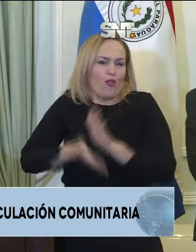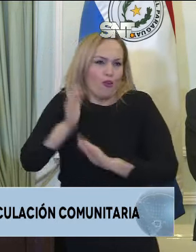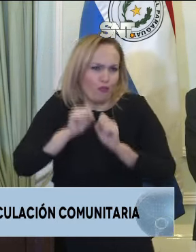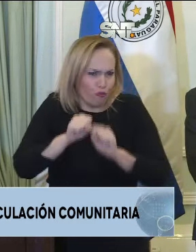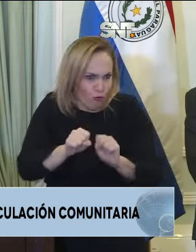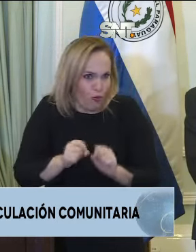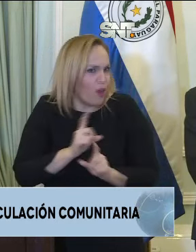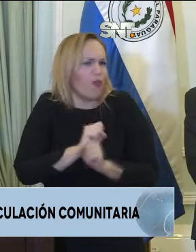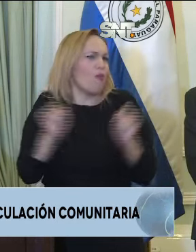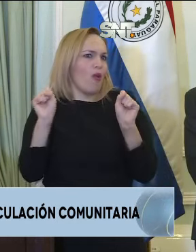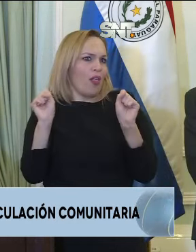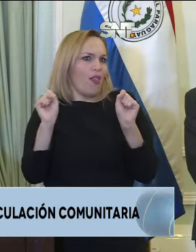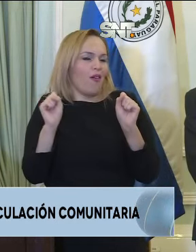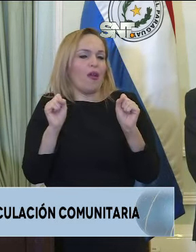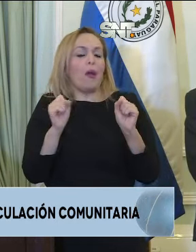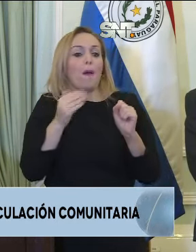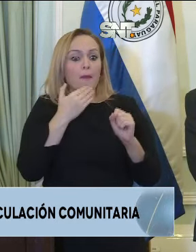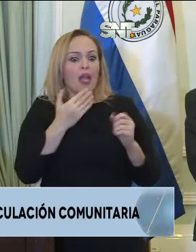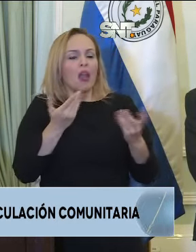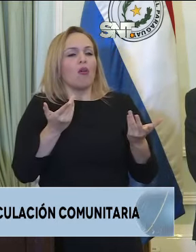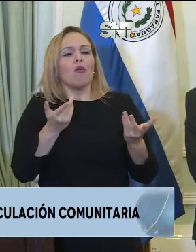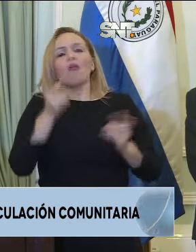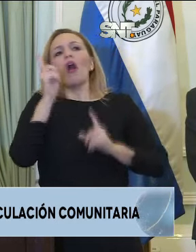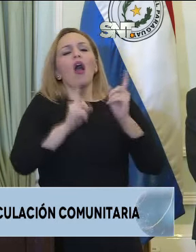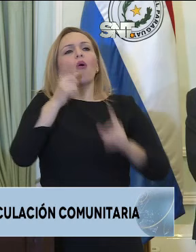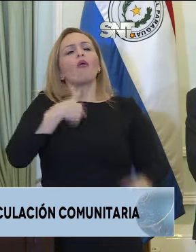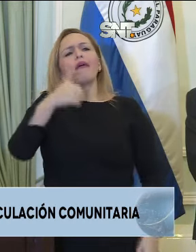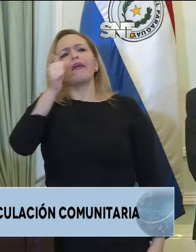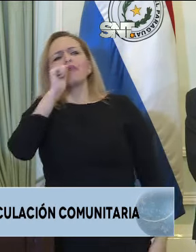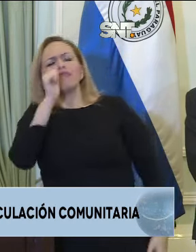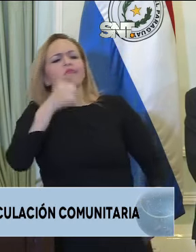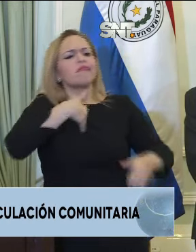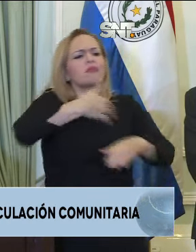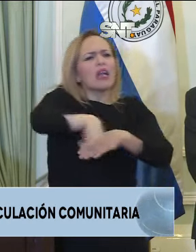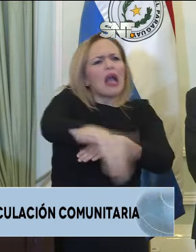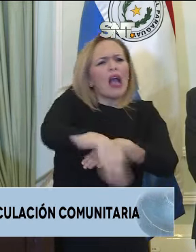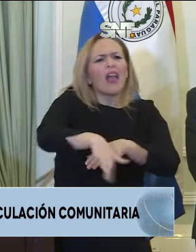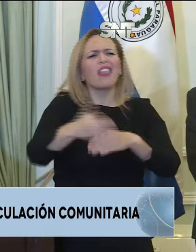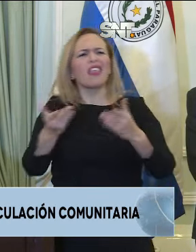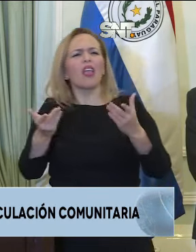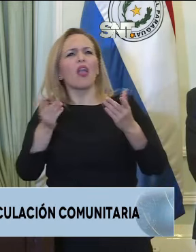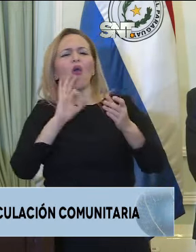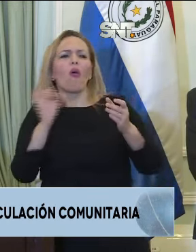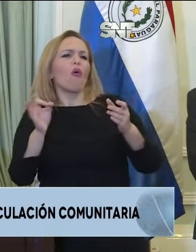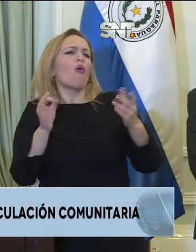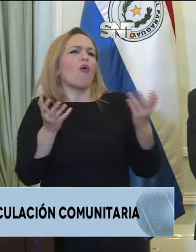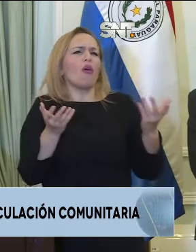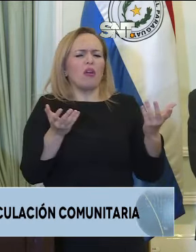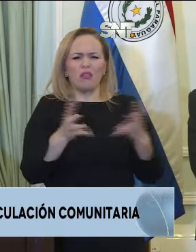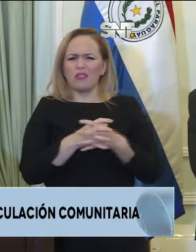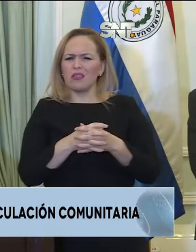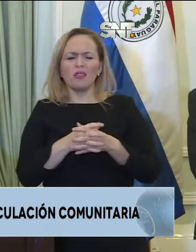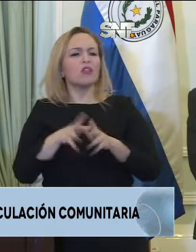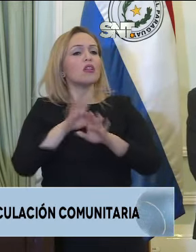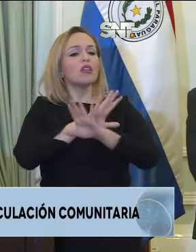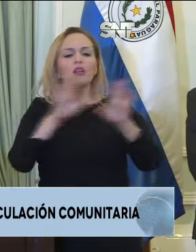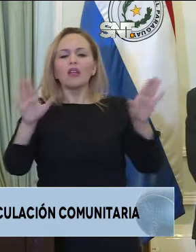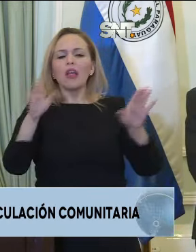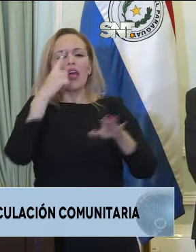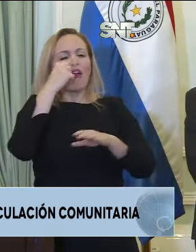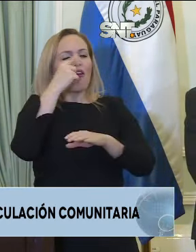aquellas personas eventualmente aprendidas en un momento de ocio, consumiendo bebida en la vía pública, ¿queda a cargo de la fiscalía? No, no, Todo queda a